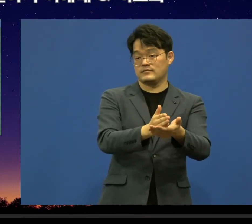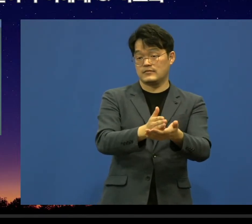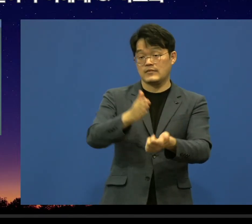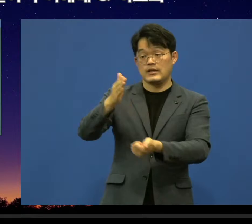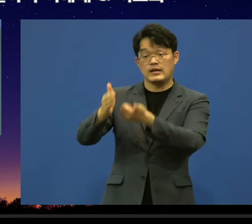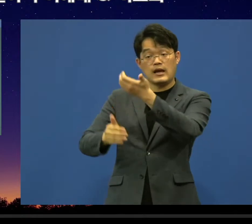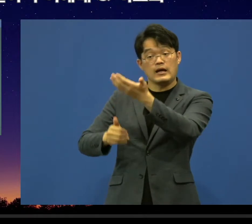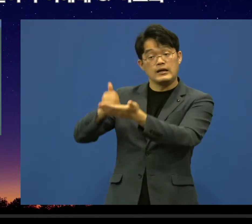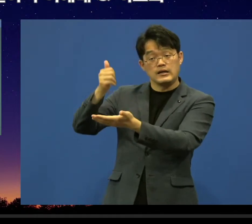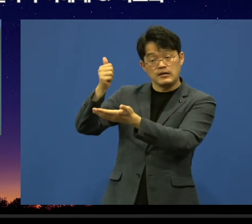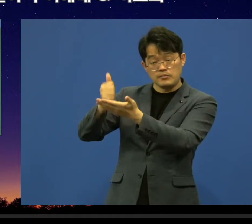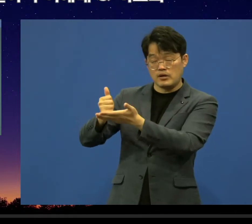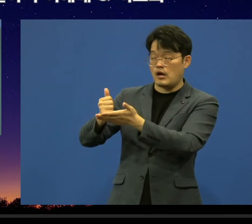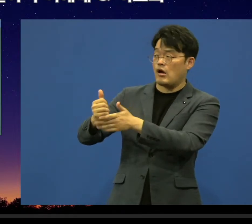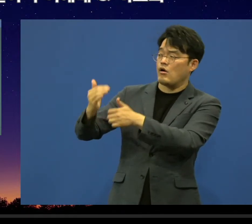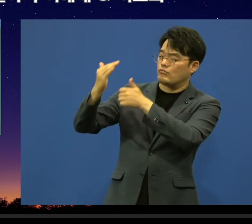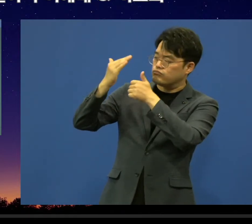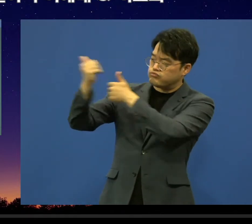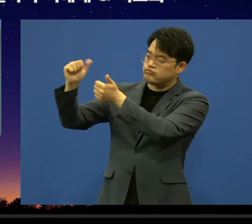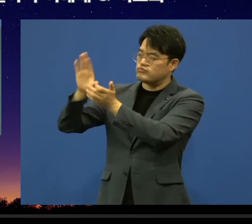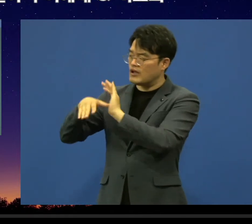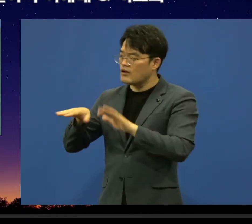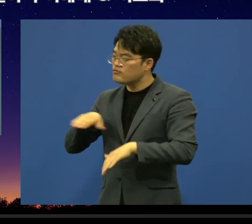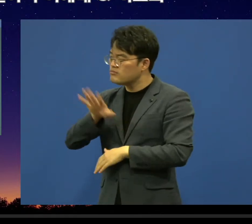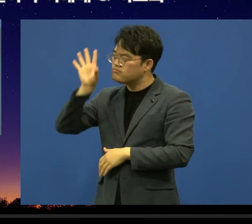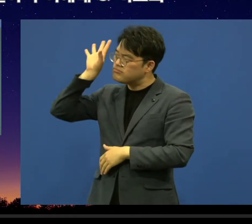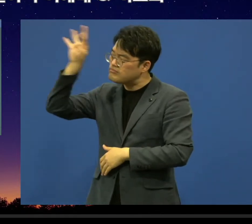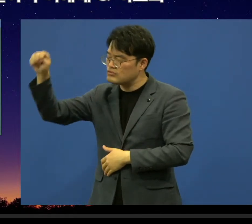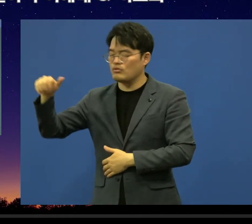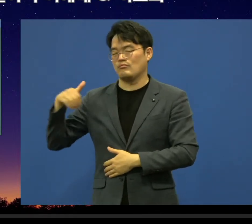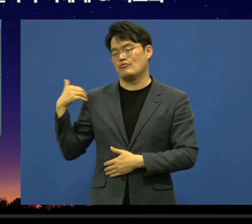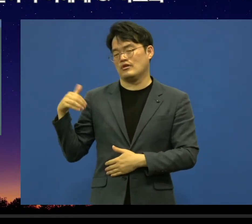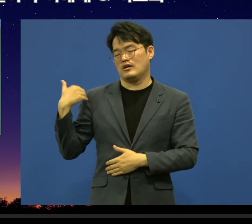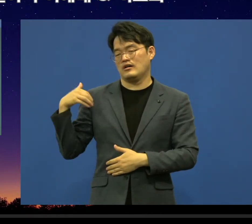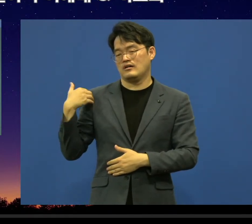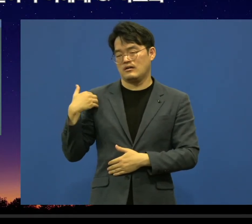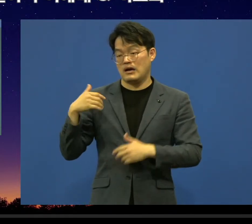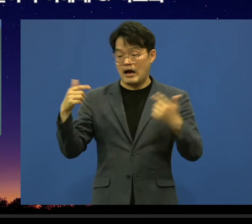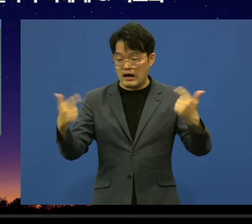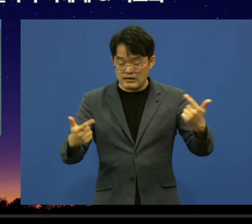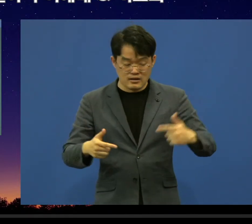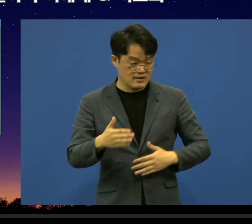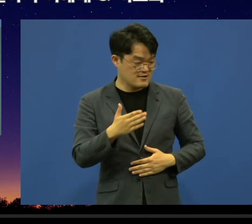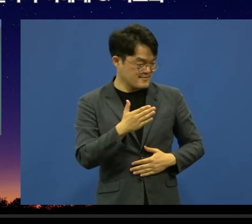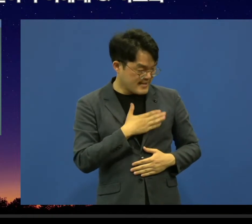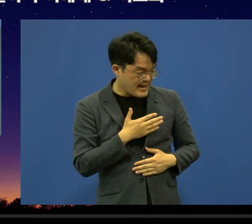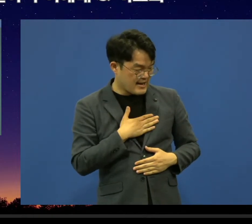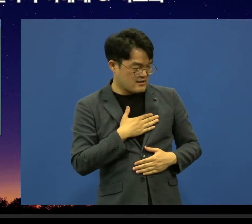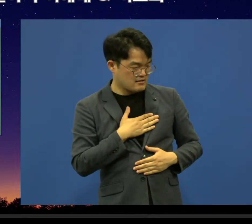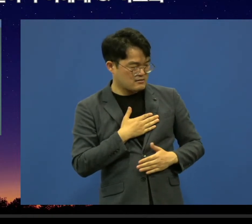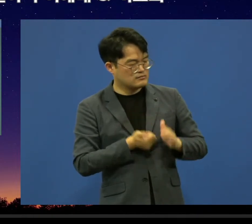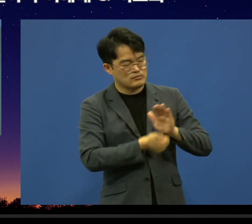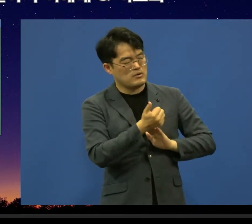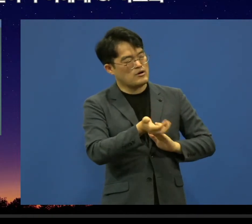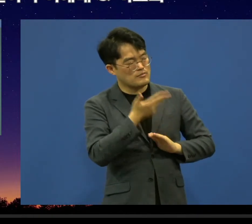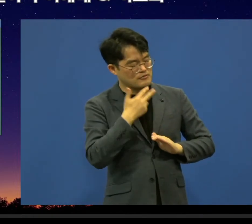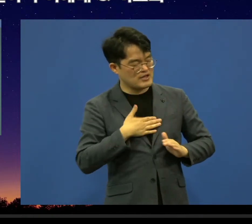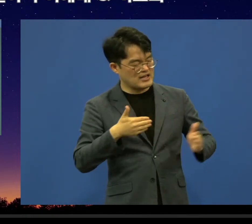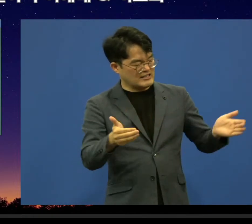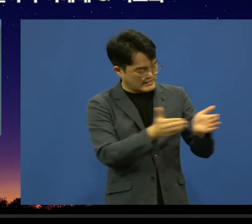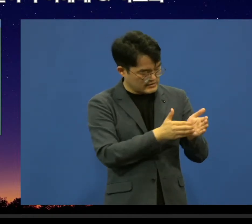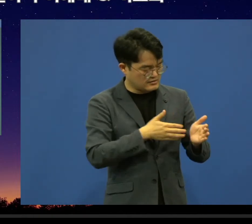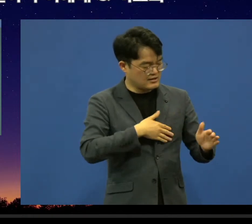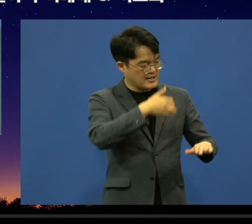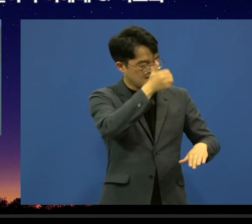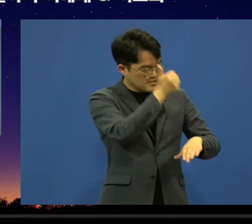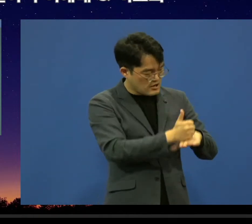밤이라도 당장 무슨 일이 일어날지 여러분 아무도 몰라요. 결론은 언제나 내가 내는 게 아니라 하나님이 내세요. 평가는